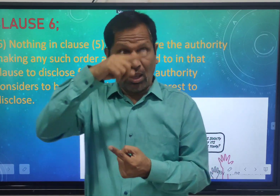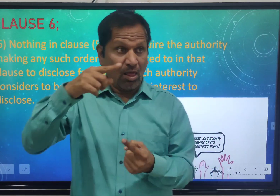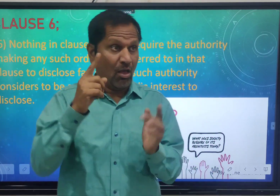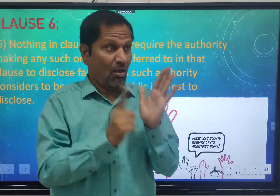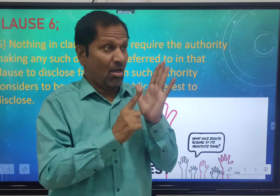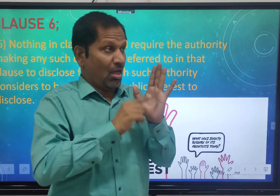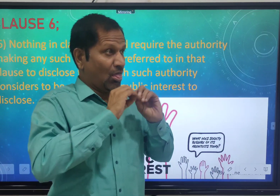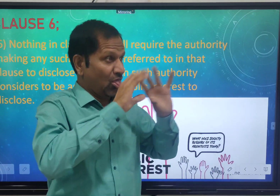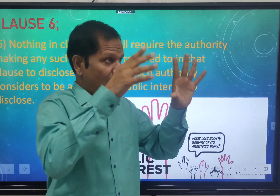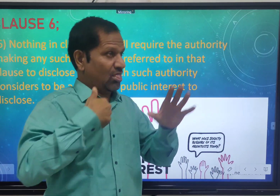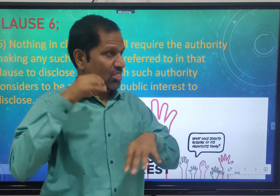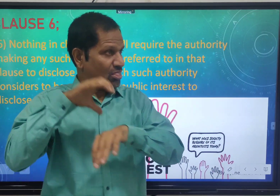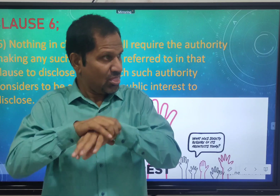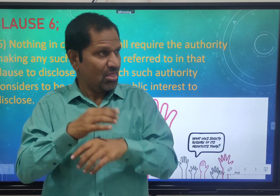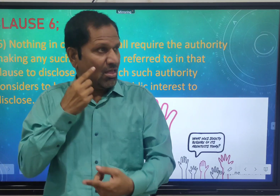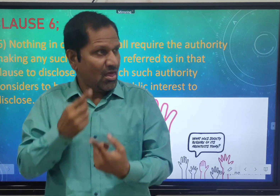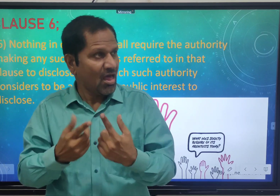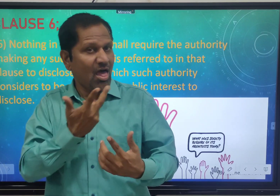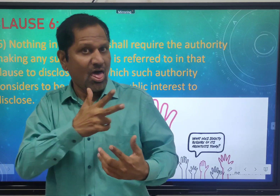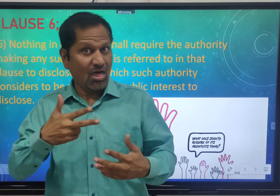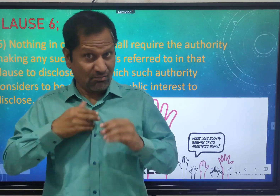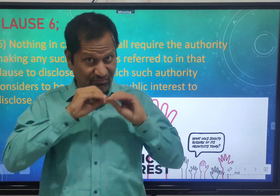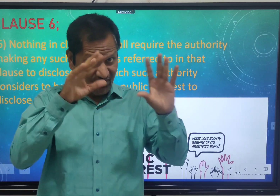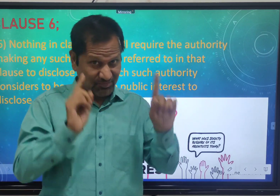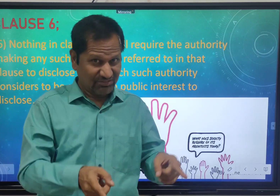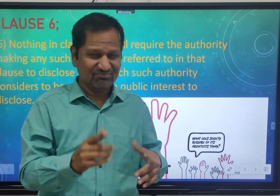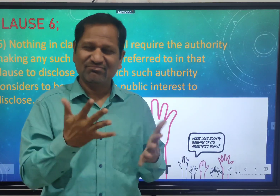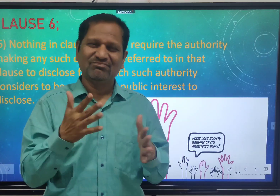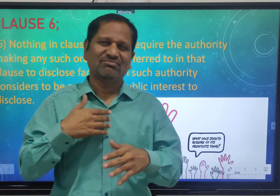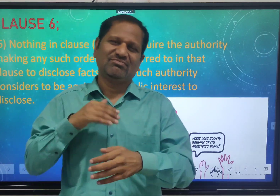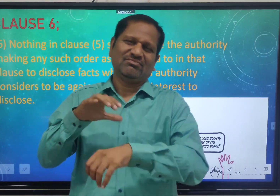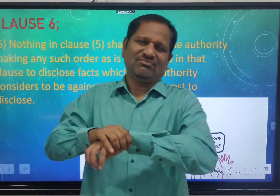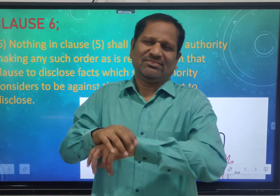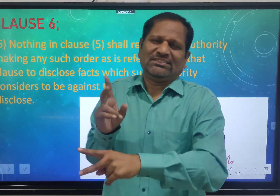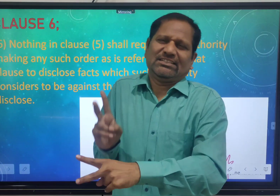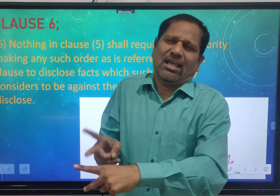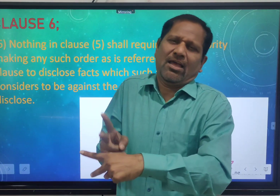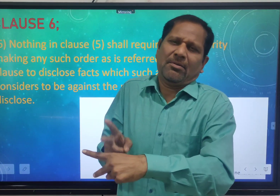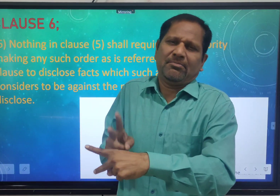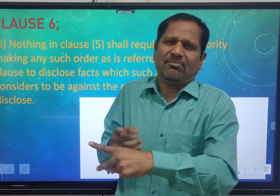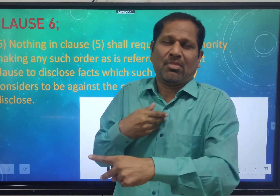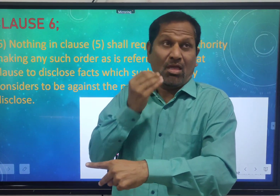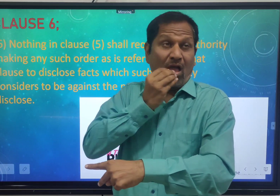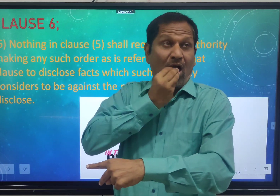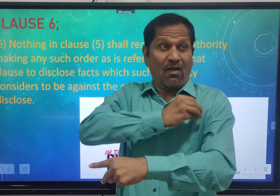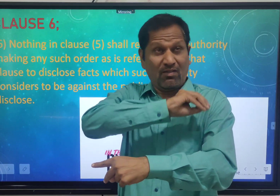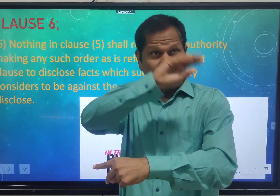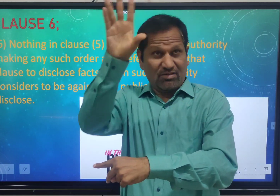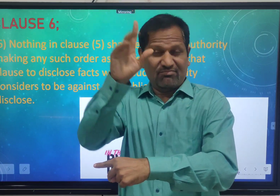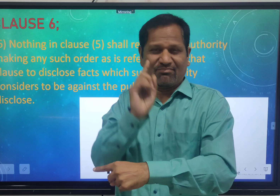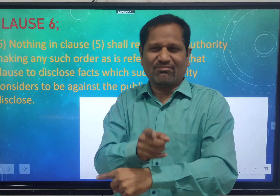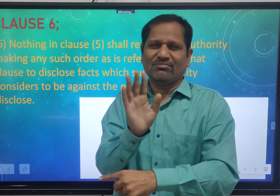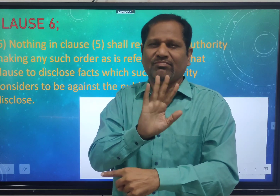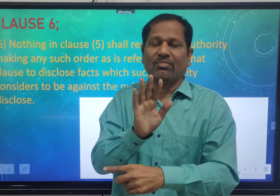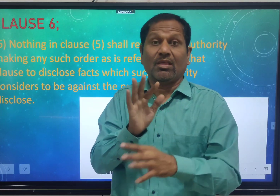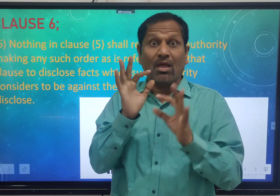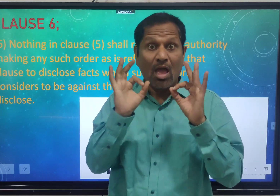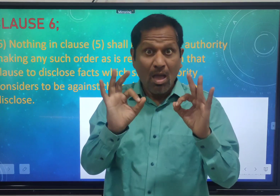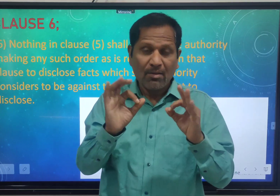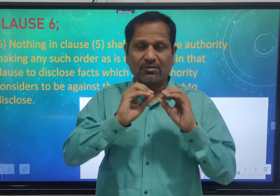जैसे कि मान लीजिए कि पड़ोसी मुल्क से कोई व्यक्ति आया स्पाई बन के, उसको अरेस्ट किया गया, तो वो कोई पब्लिक इंटरेस्ट इस तरह से नहीं